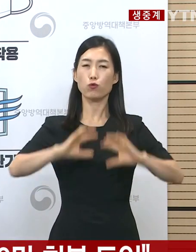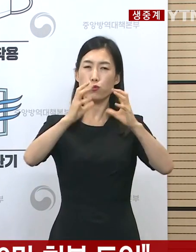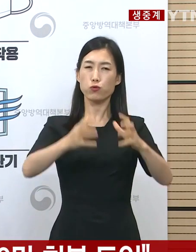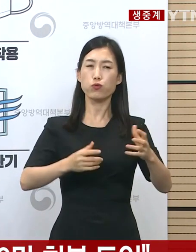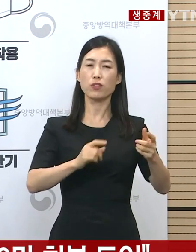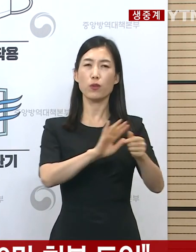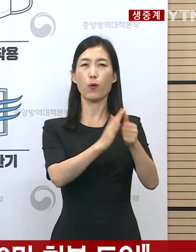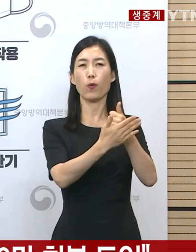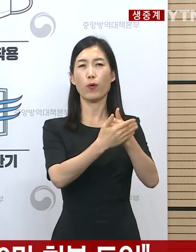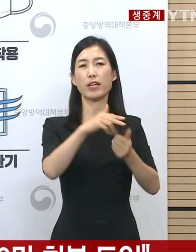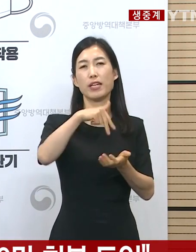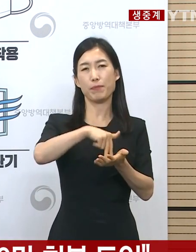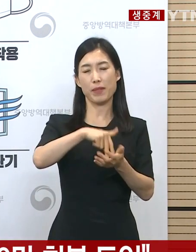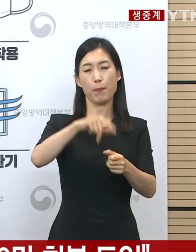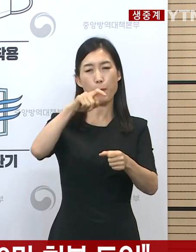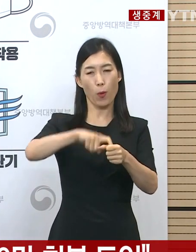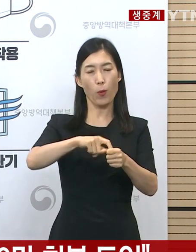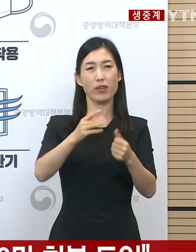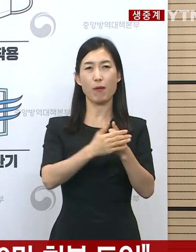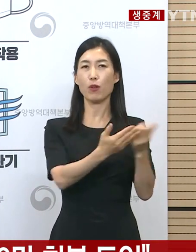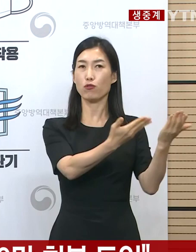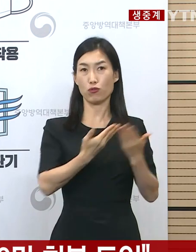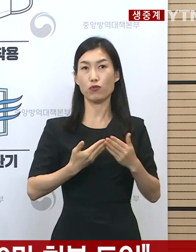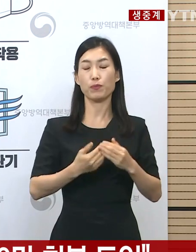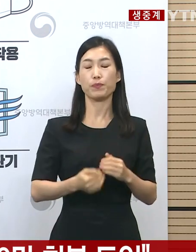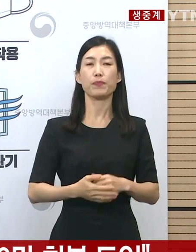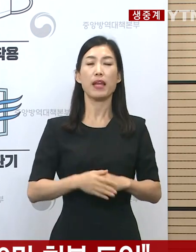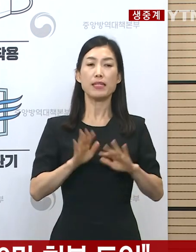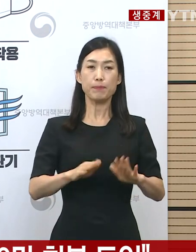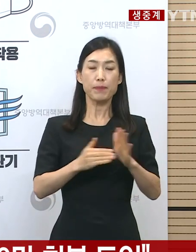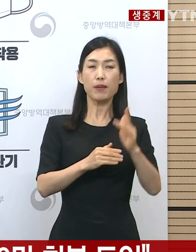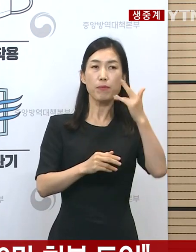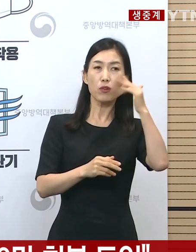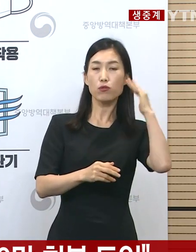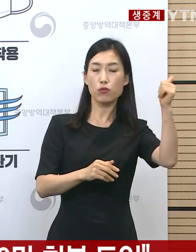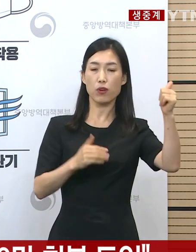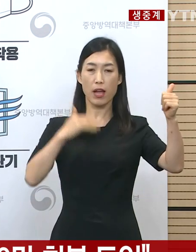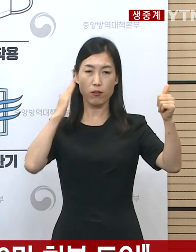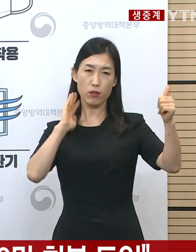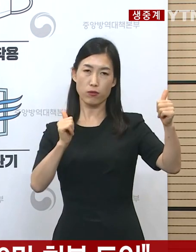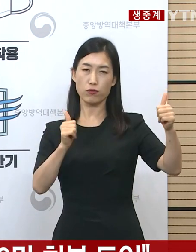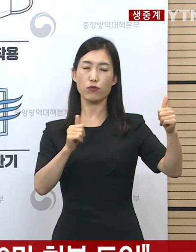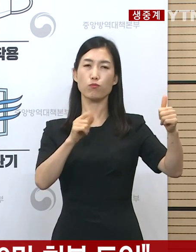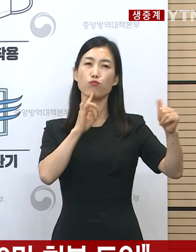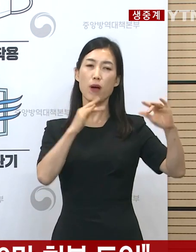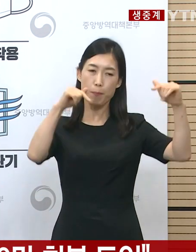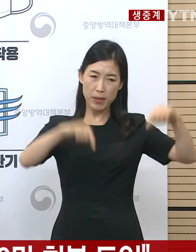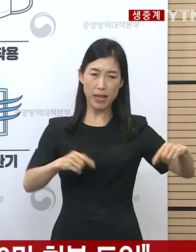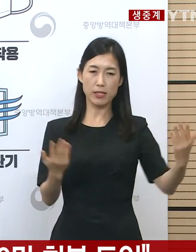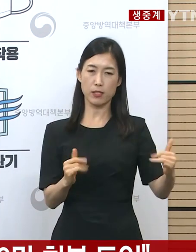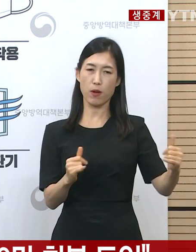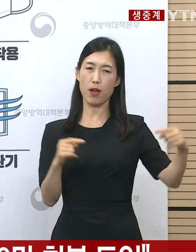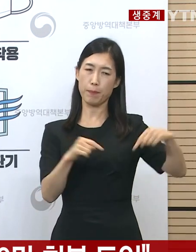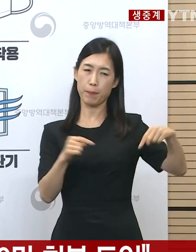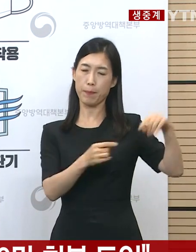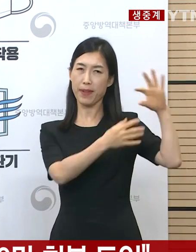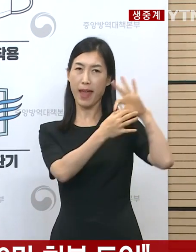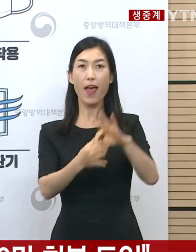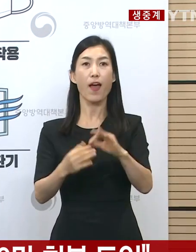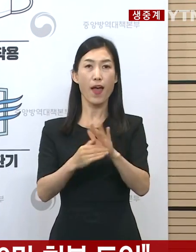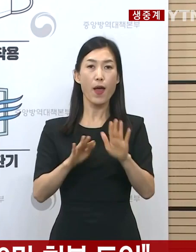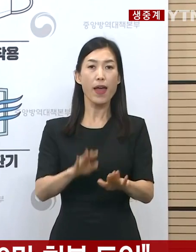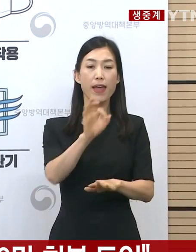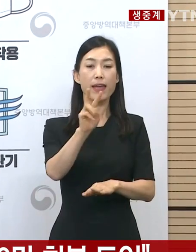파트너 협력의 일환으로 제공되었습니다. 그간 양국 정부는 실무 협의를 진행해 왔으며 이번 얀센